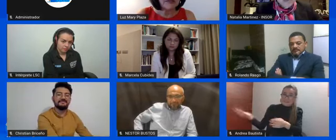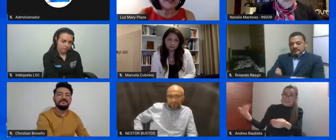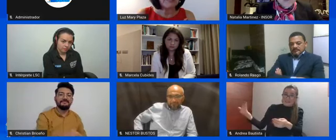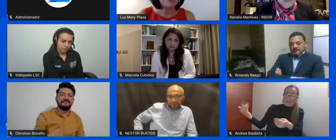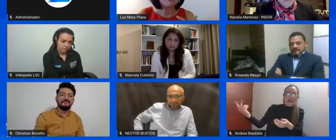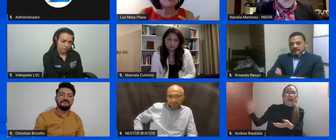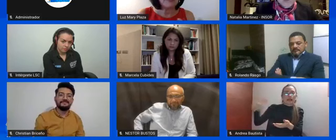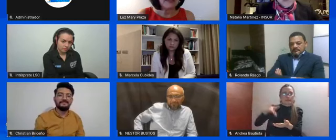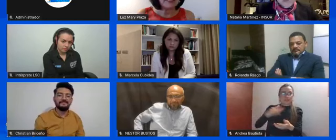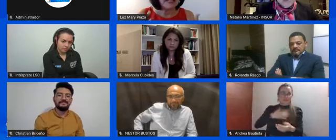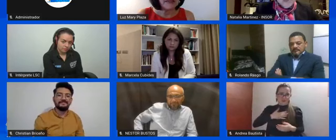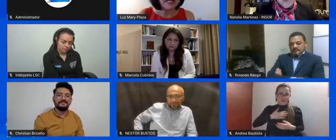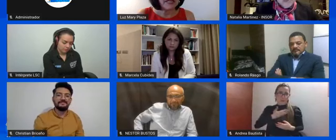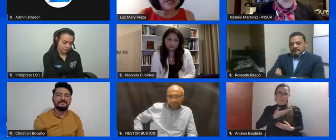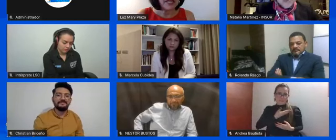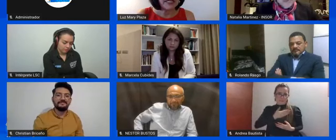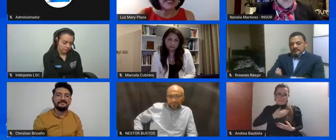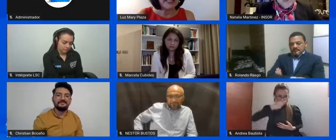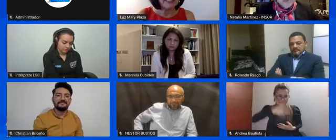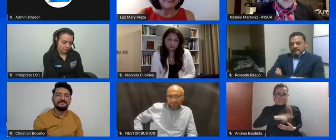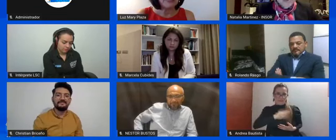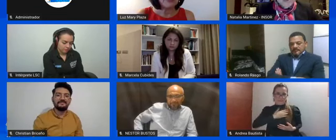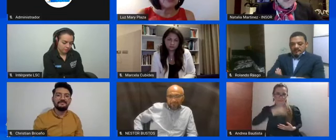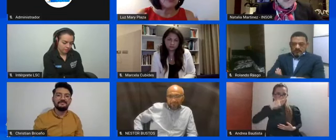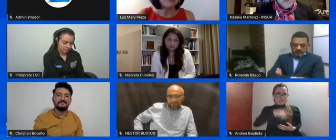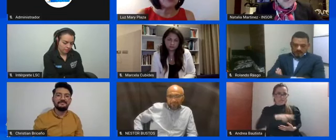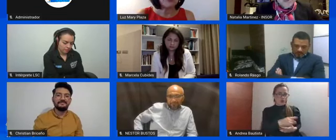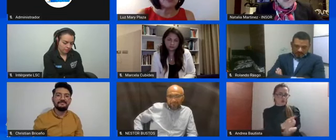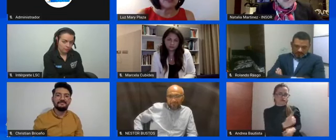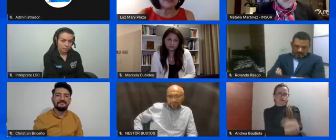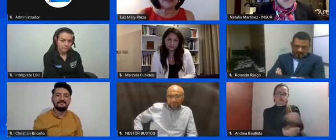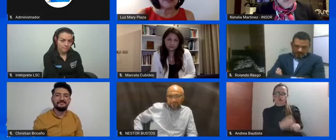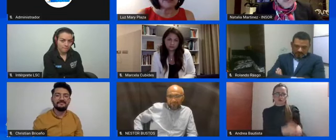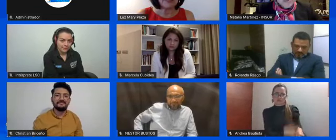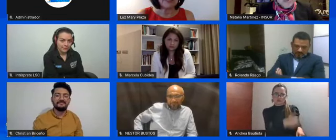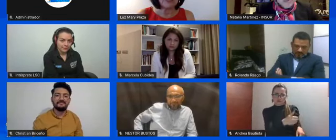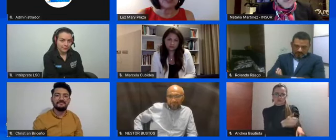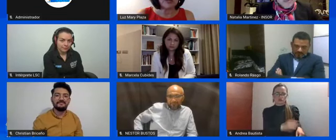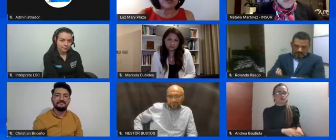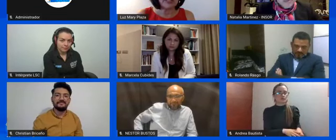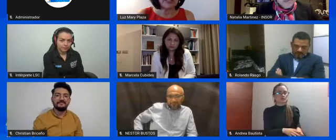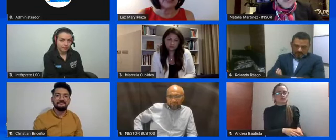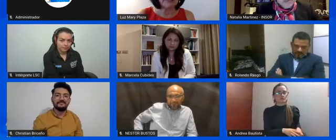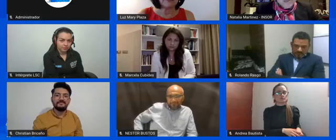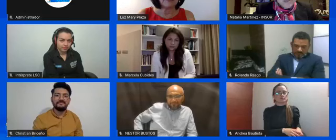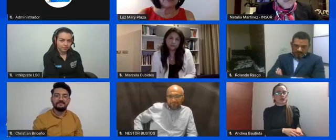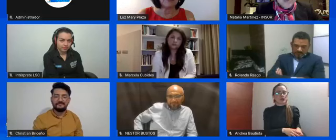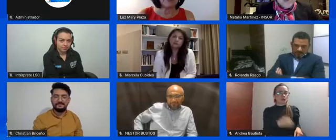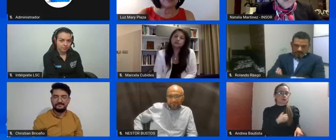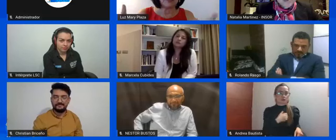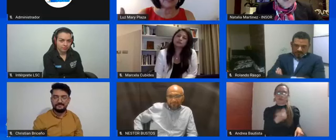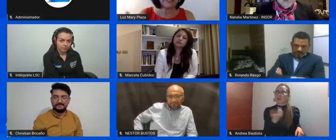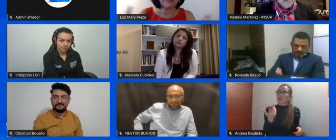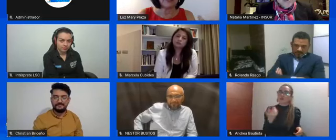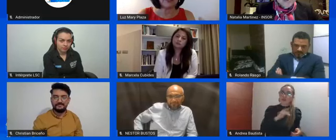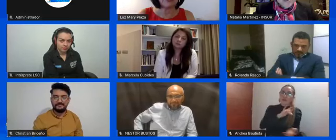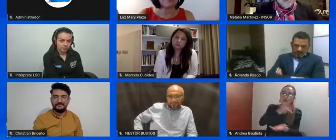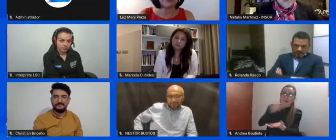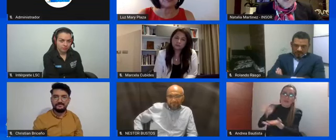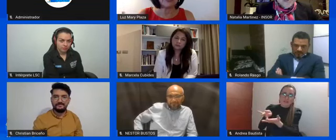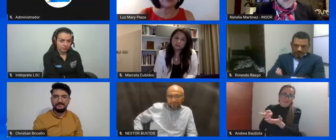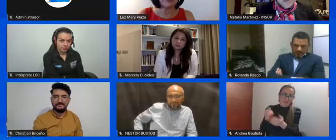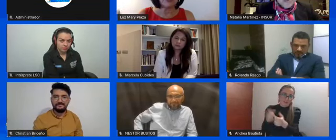año, mi esposo estaba esa semana de viaje, entonces nos fuimos a uno, habíamos seleccionado un hotel donde pues que uno compra